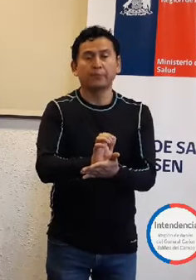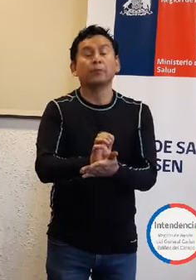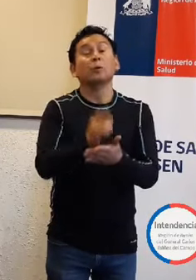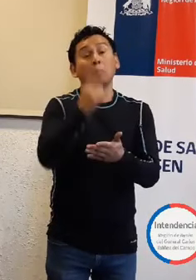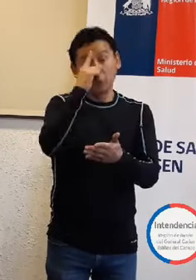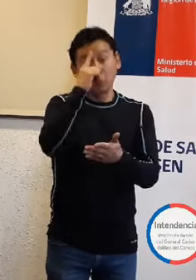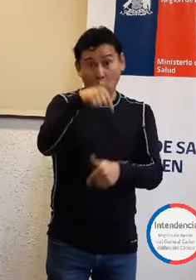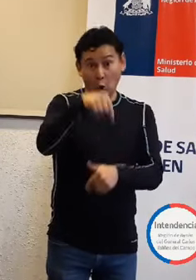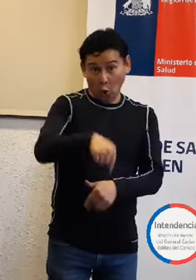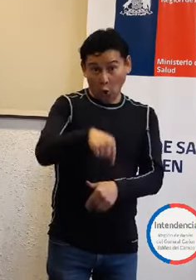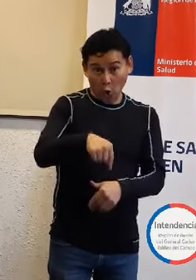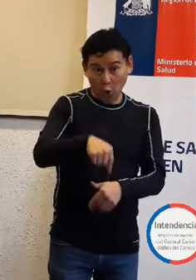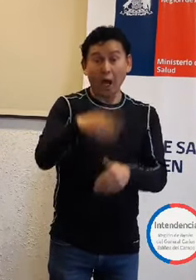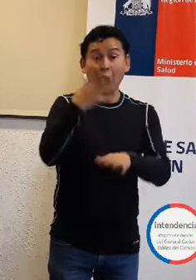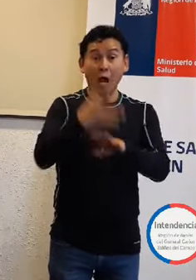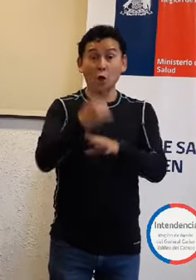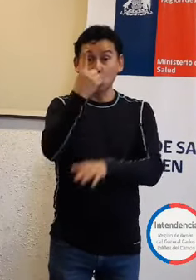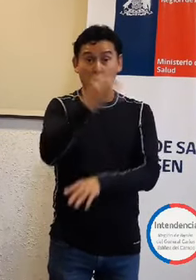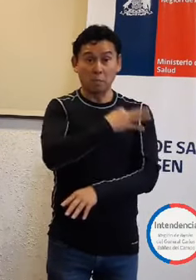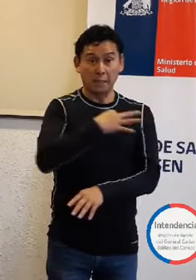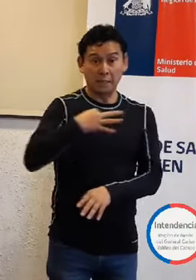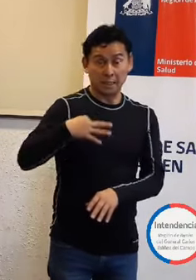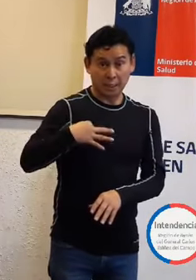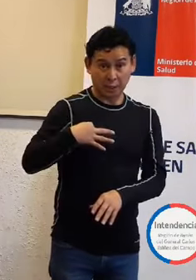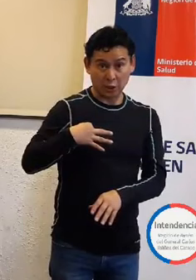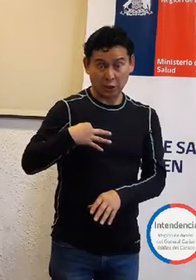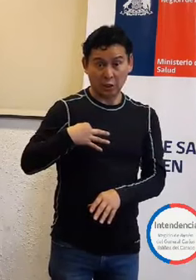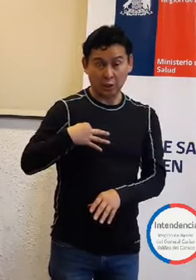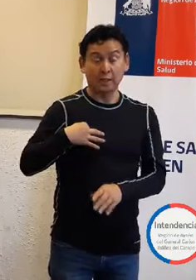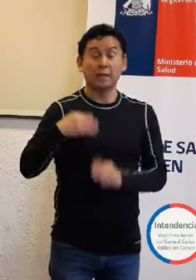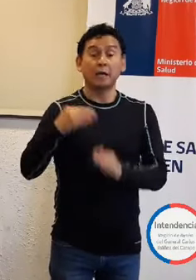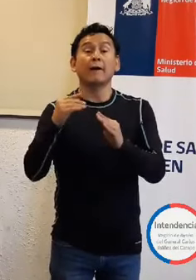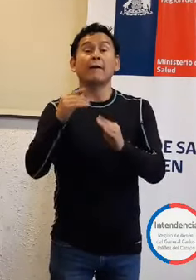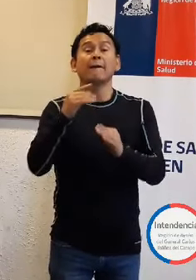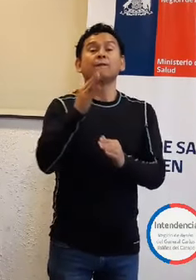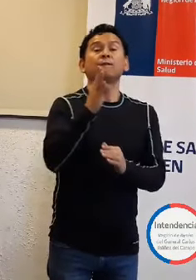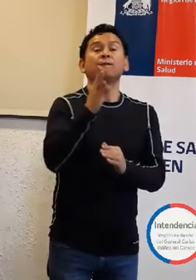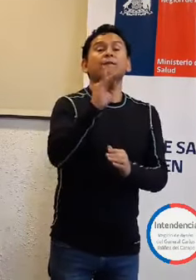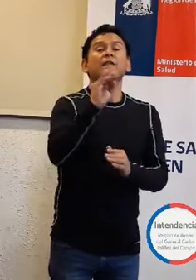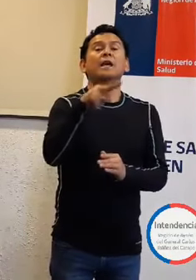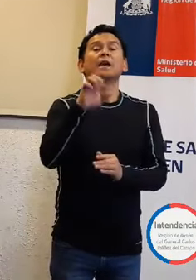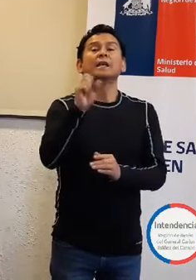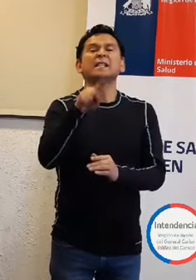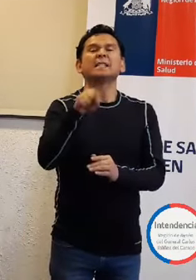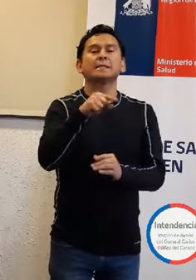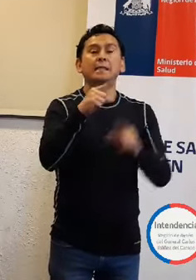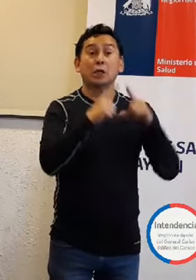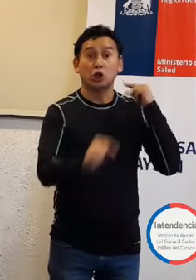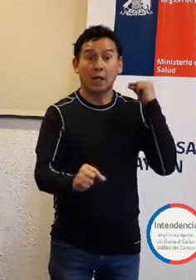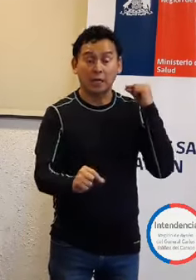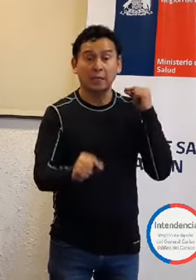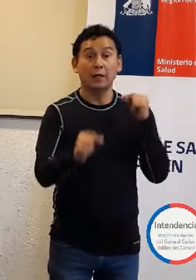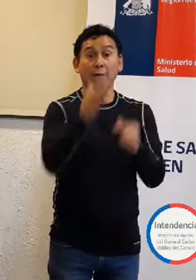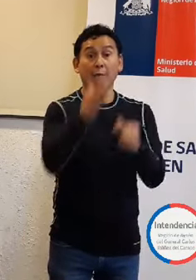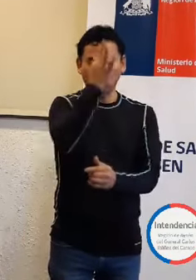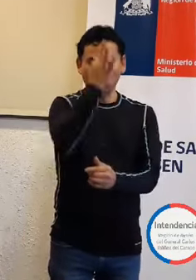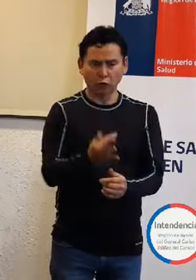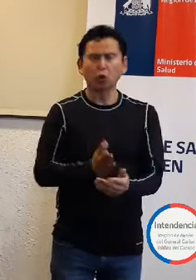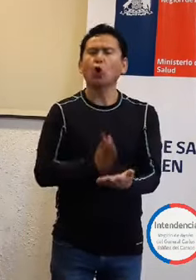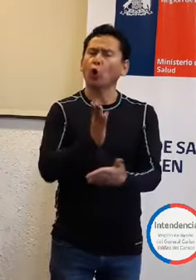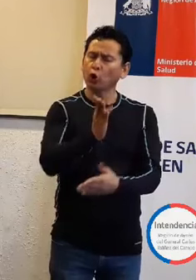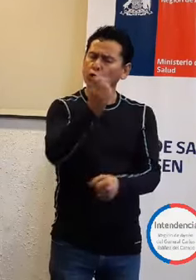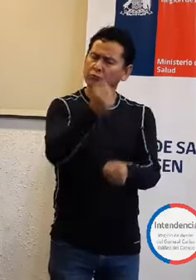quiero resaltar a un ministerio, que es el Ministerio de Bienes Nacionales, cuyos funcionarios, hombres y mujeres, han seguido ejerciendo su